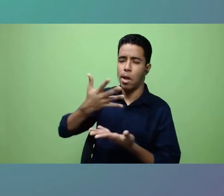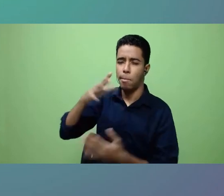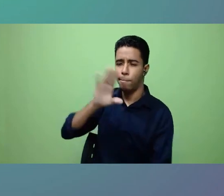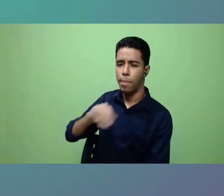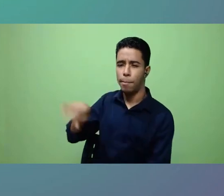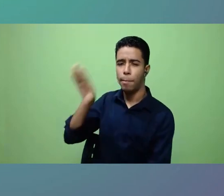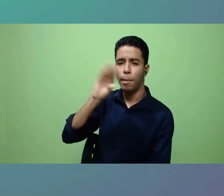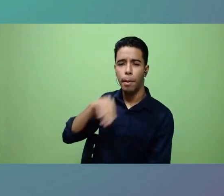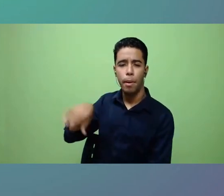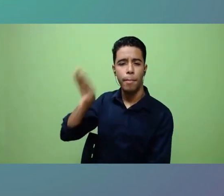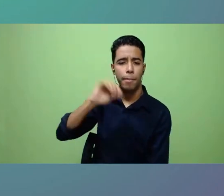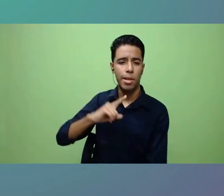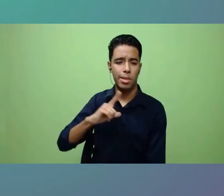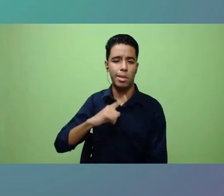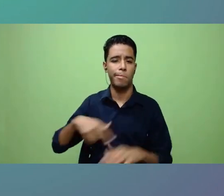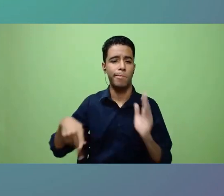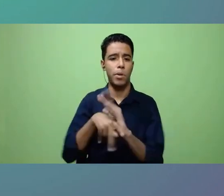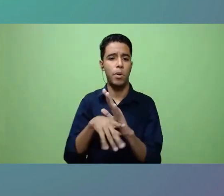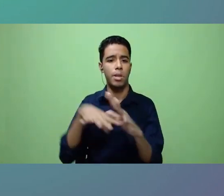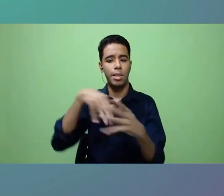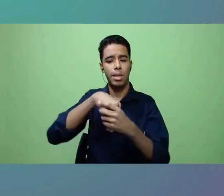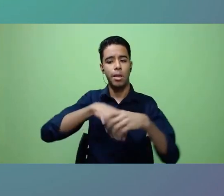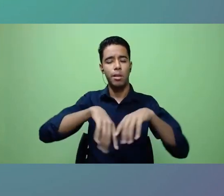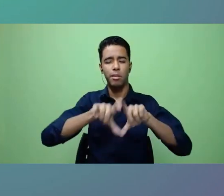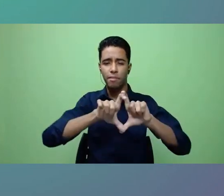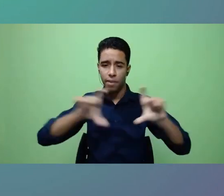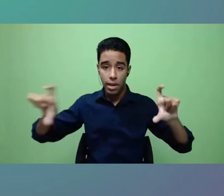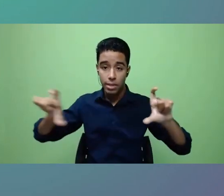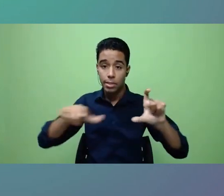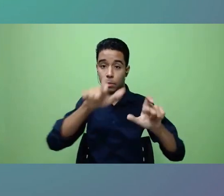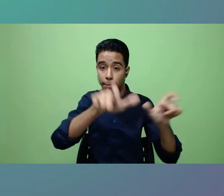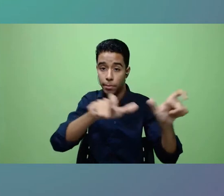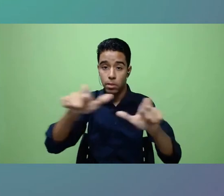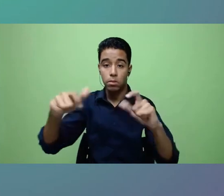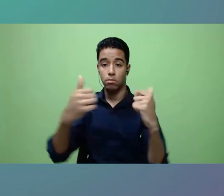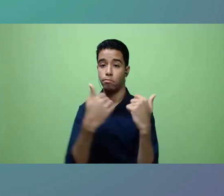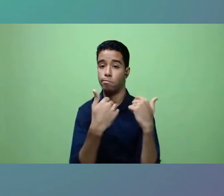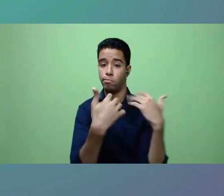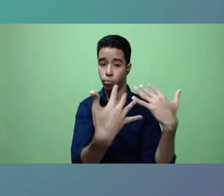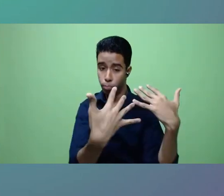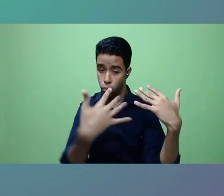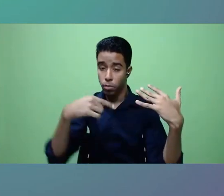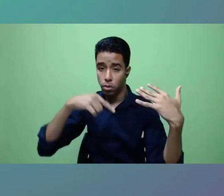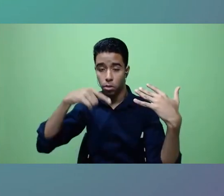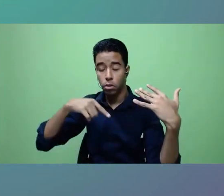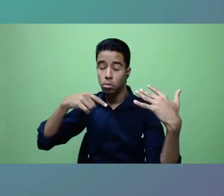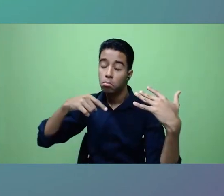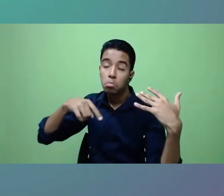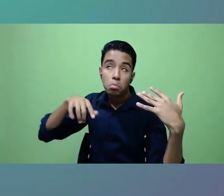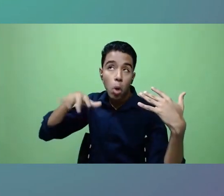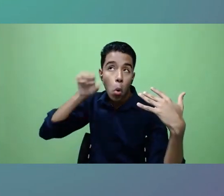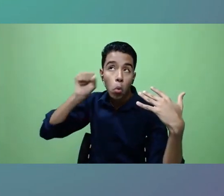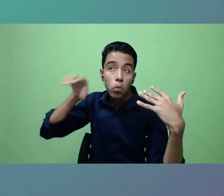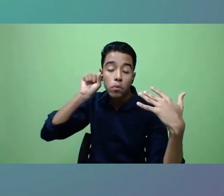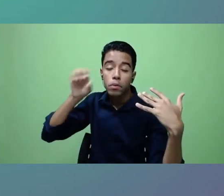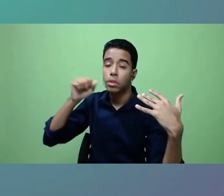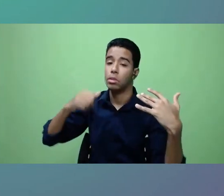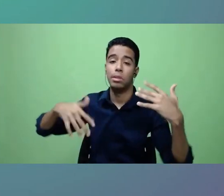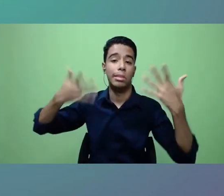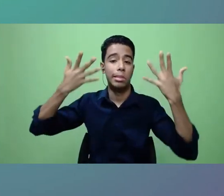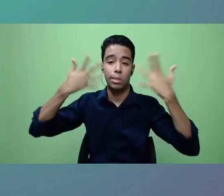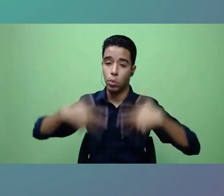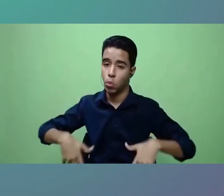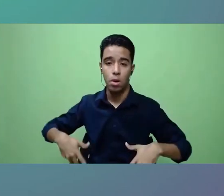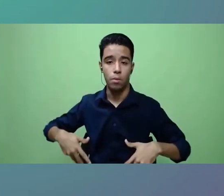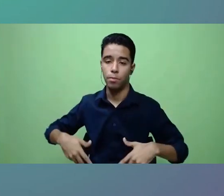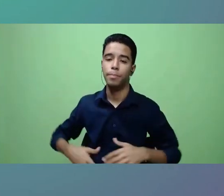surjam, elas cheguem para o destinatário da tradução de maneira mais natural possível. Isso é tradução. É